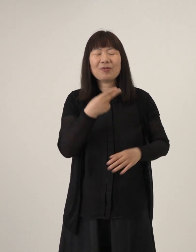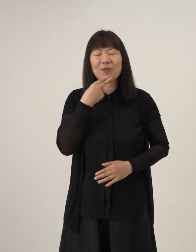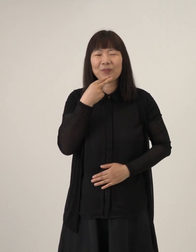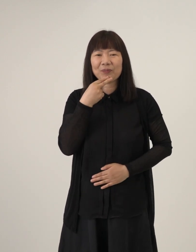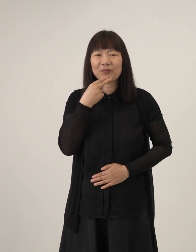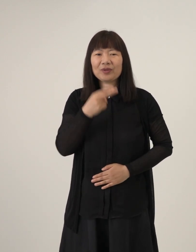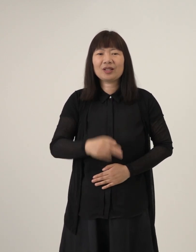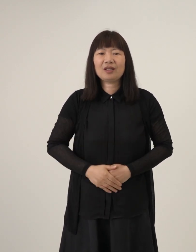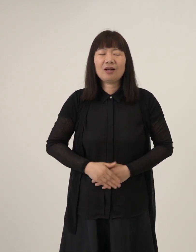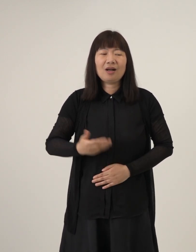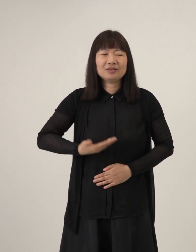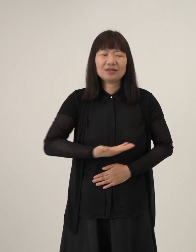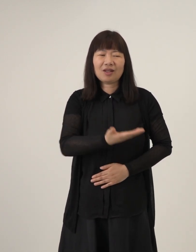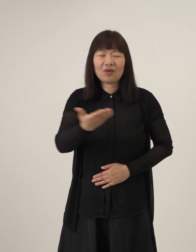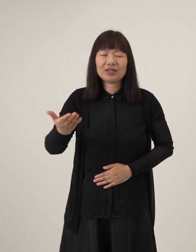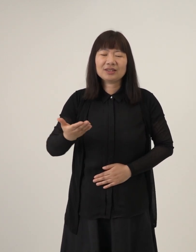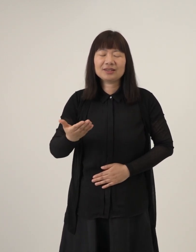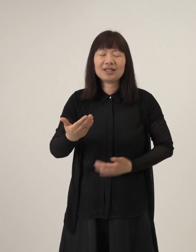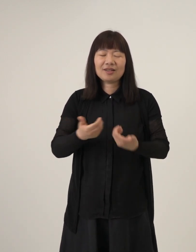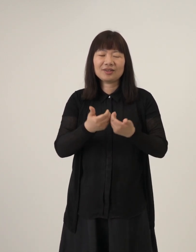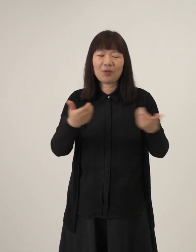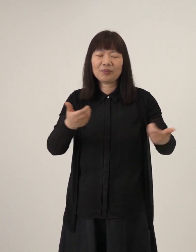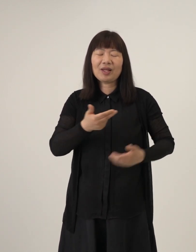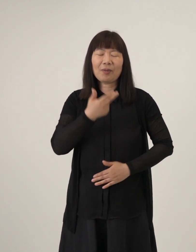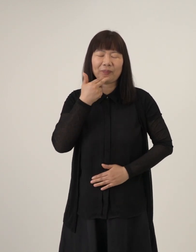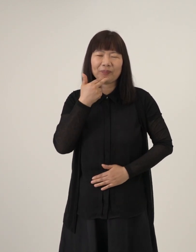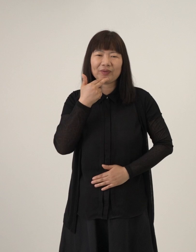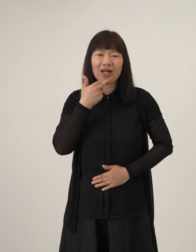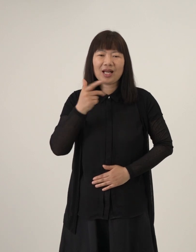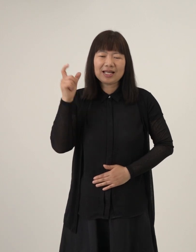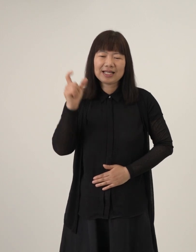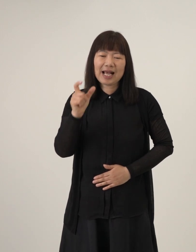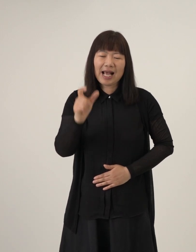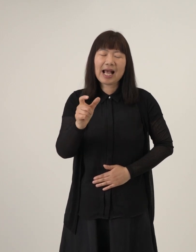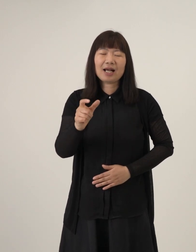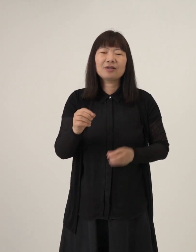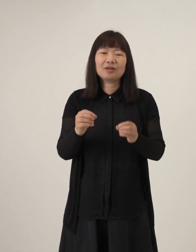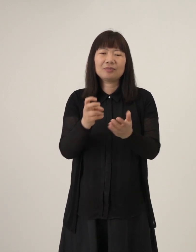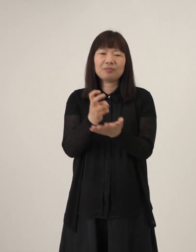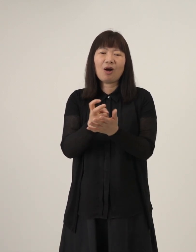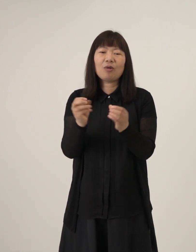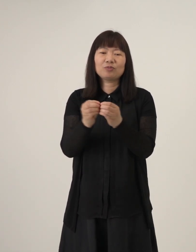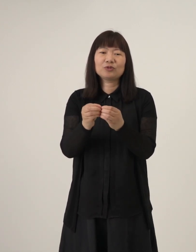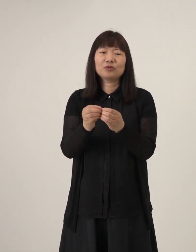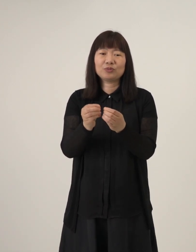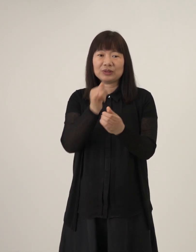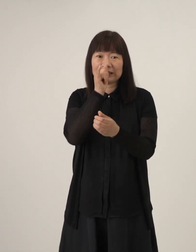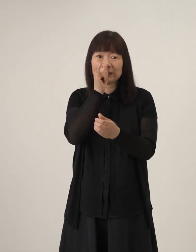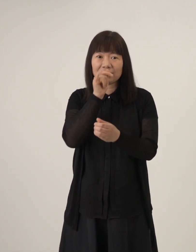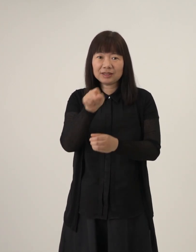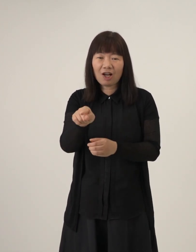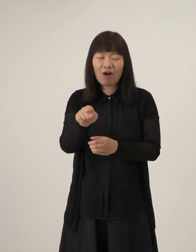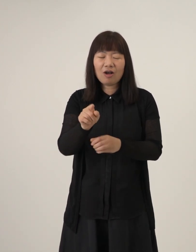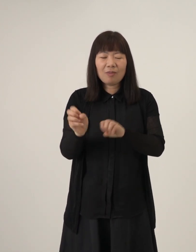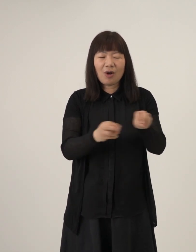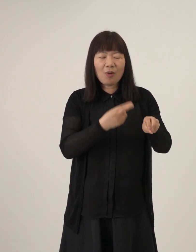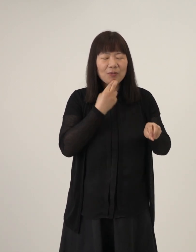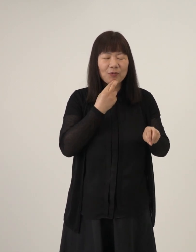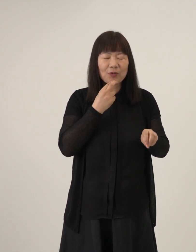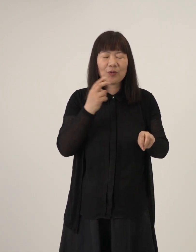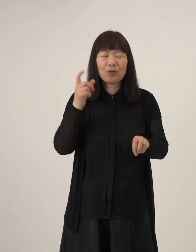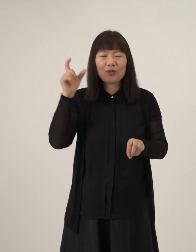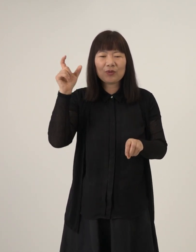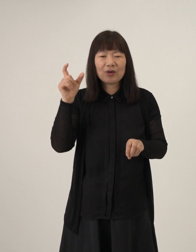아니하고 너희를 떠나지 아니하리라. 이 강화법이죠. 버리지 않고 떠나지 않겠다는 말은 당시